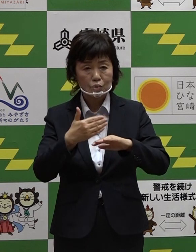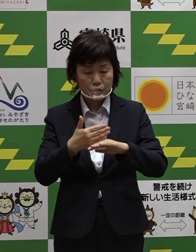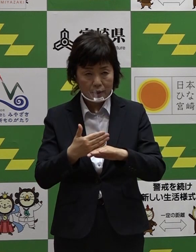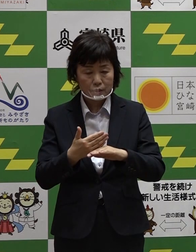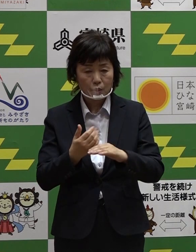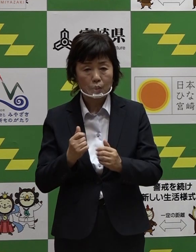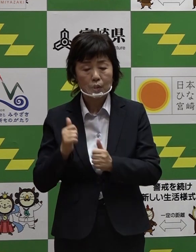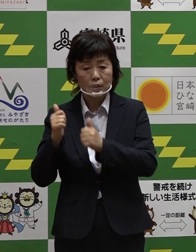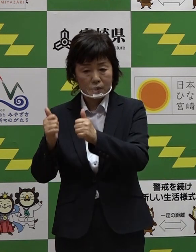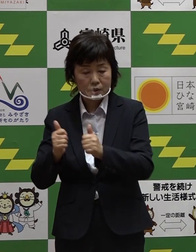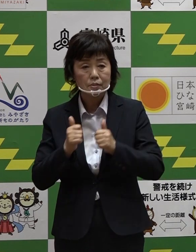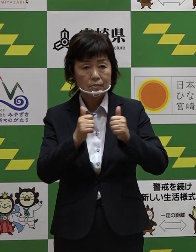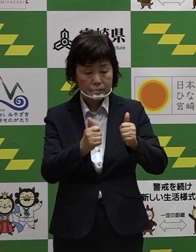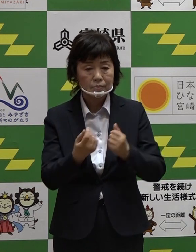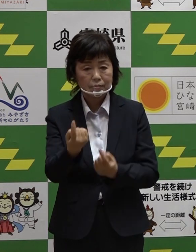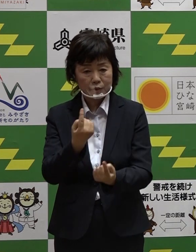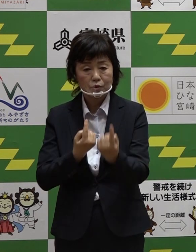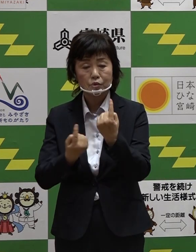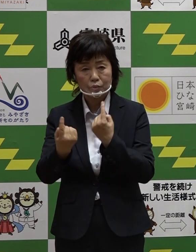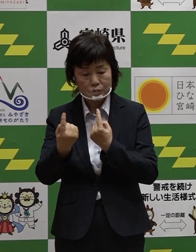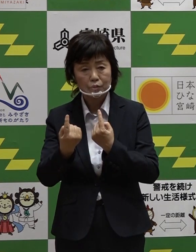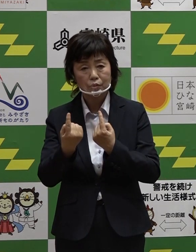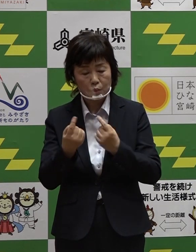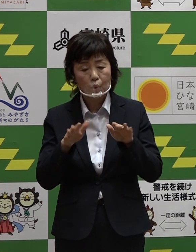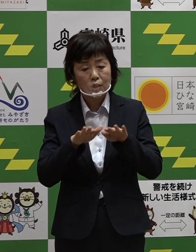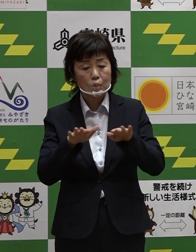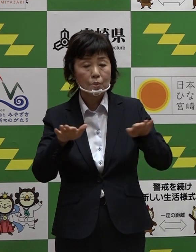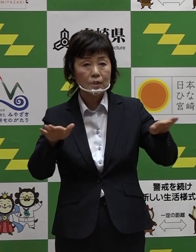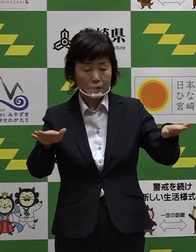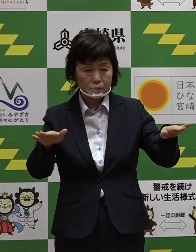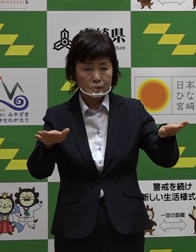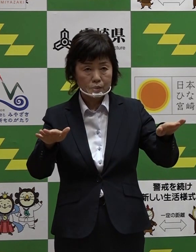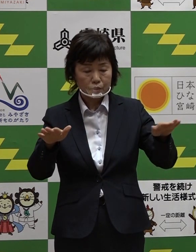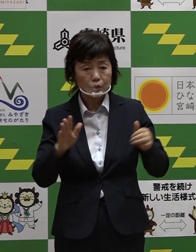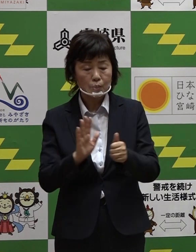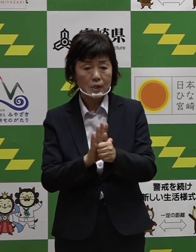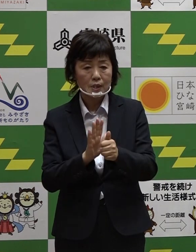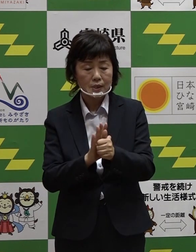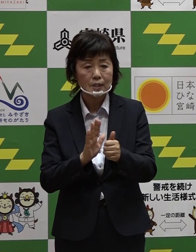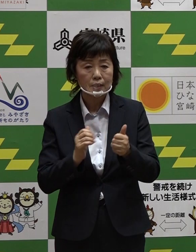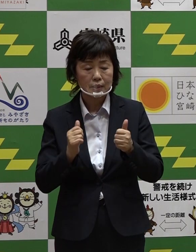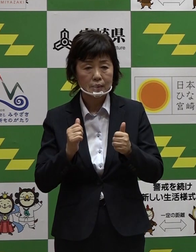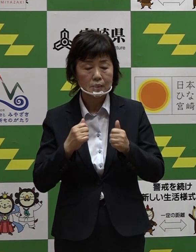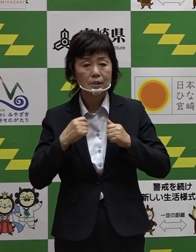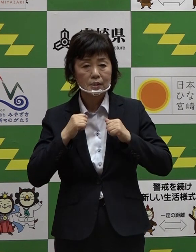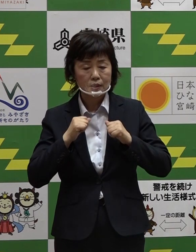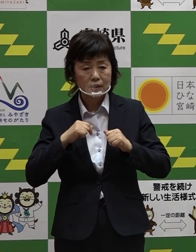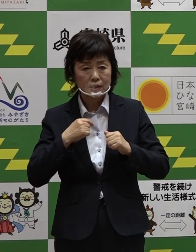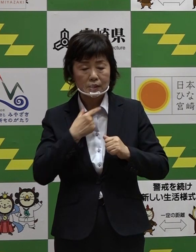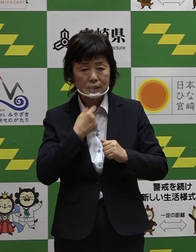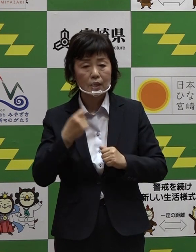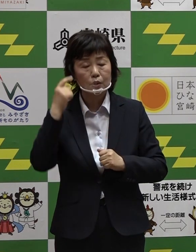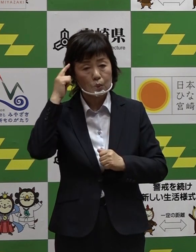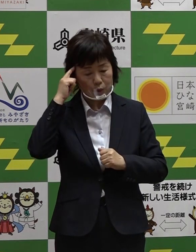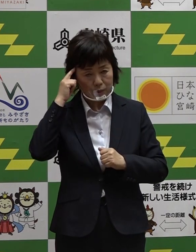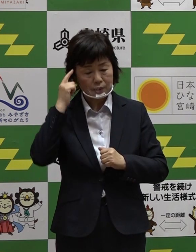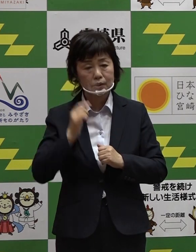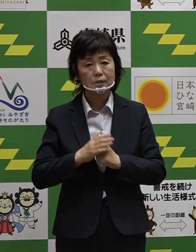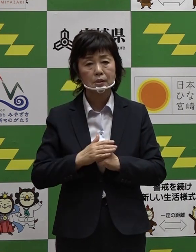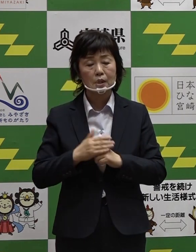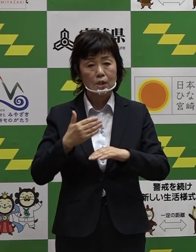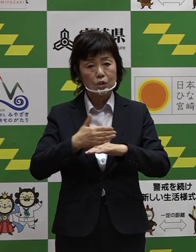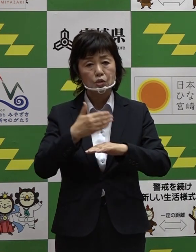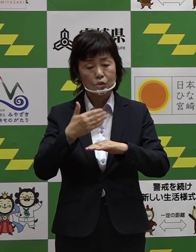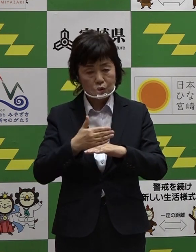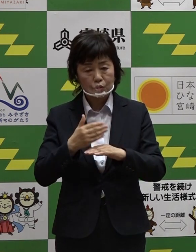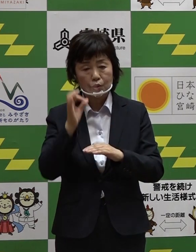往来というものを広めていくというのは、これからも働きかけをしていきたいというふうに考えておりますし、九州観光推進機